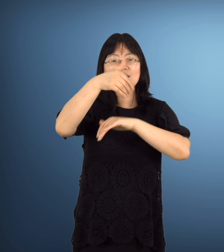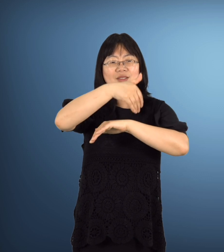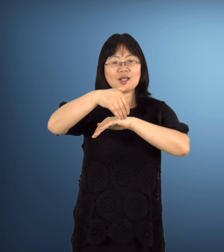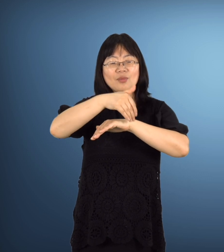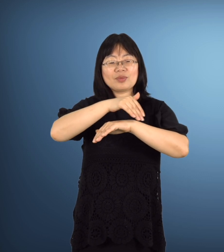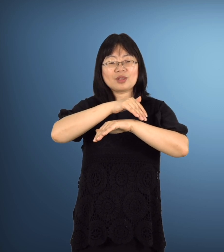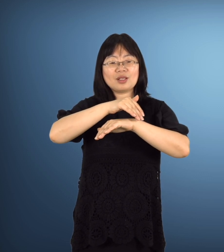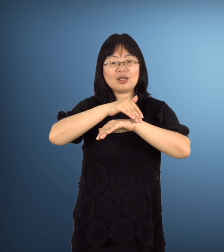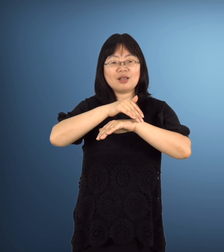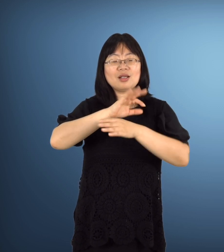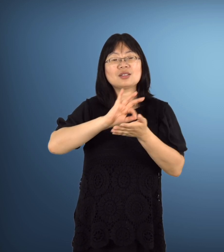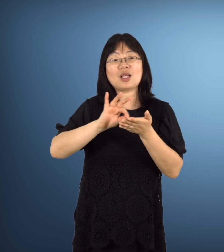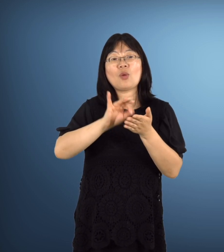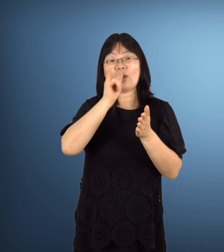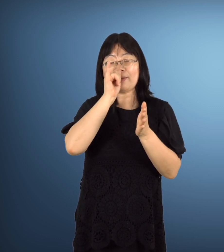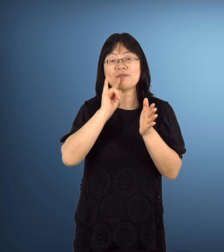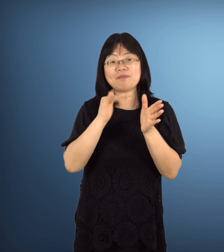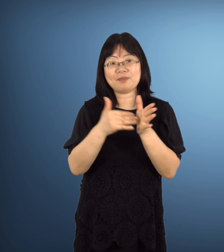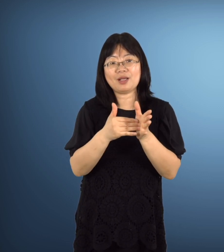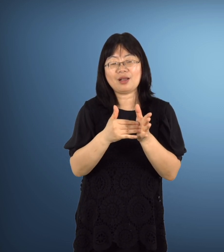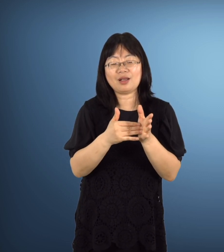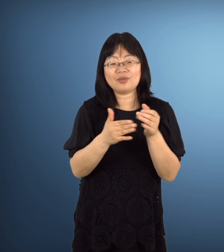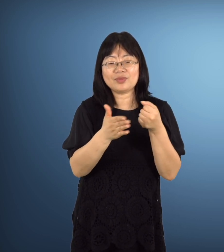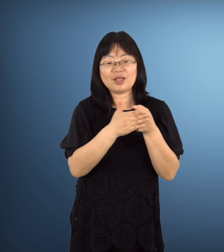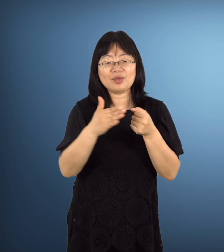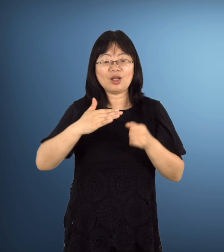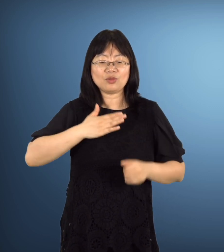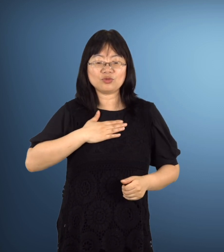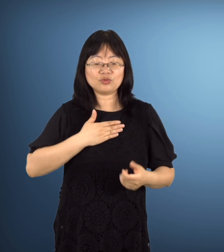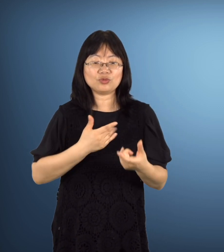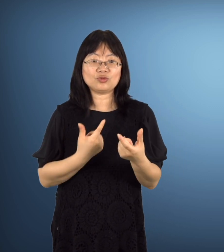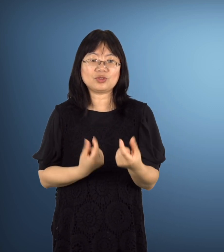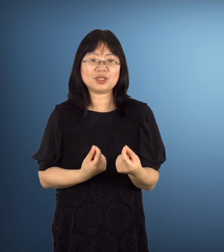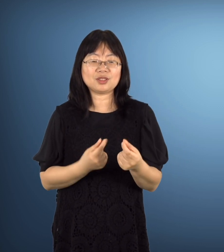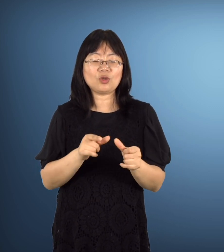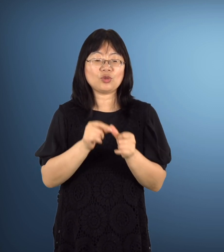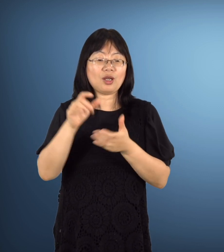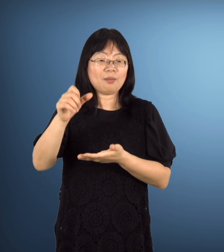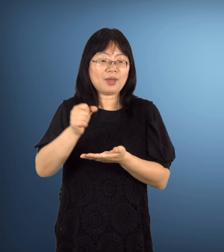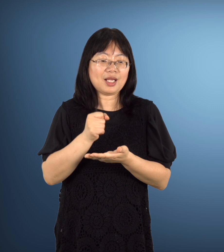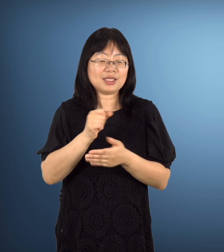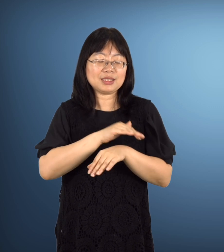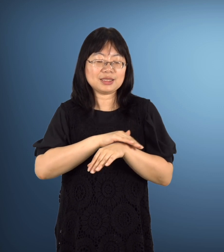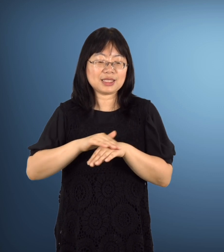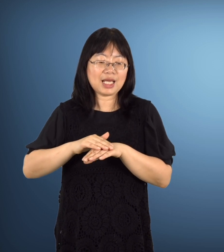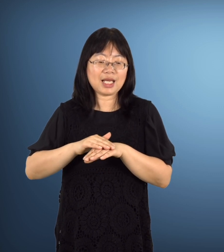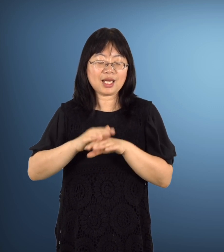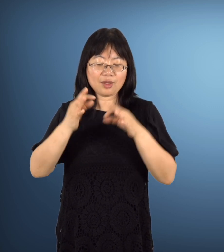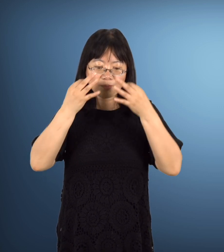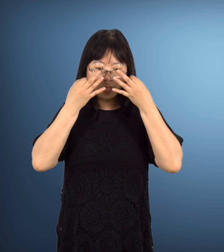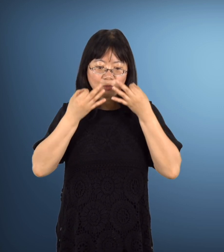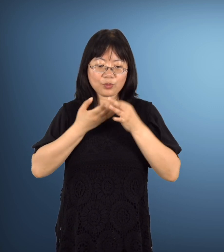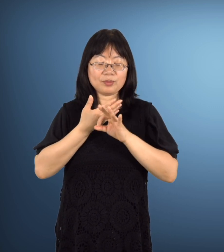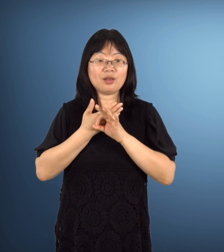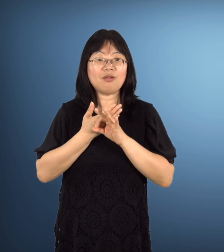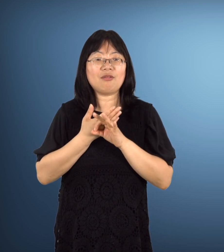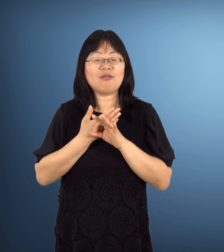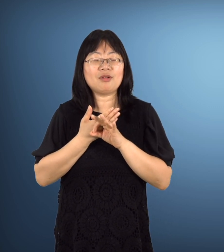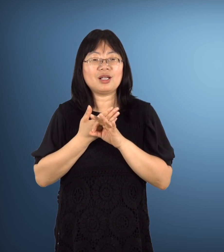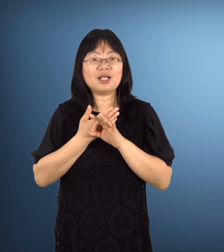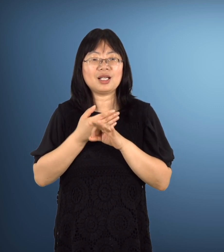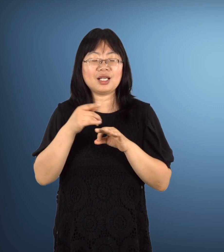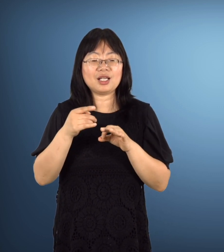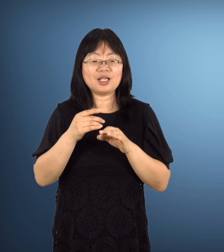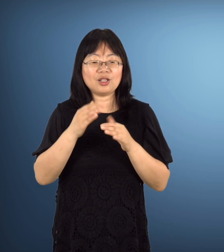섭리를 작용해 들어가셨던 겁니다. 자, 우리도 구원받은 걸 가만히 되돌아보면